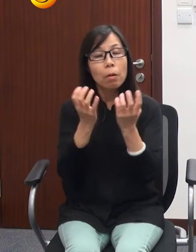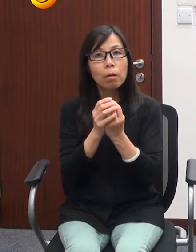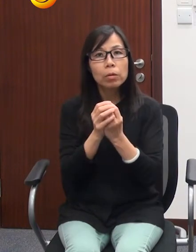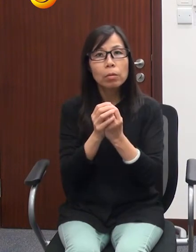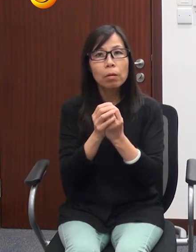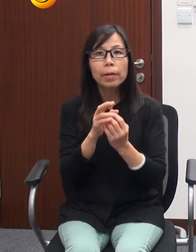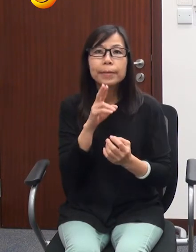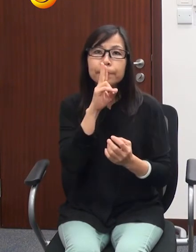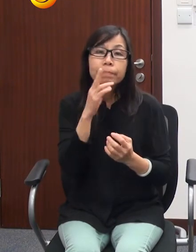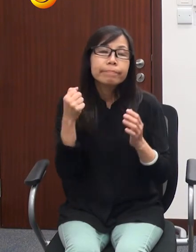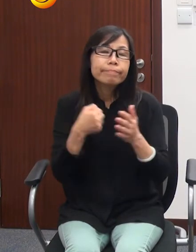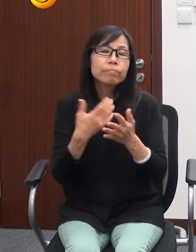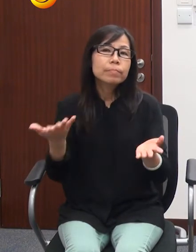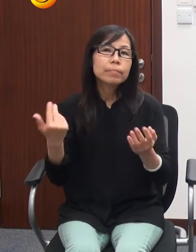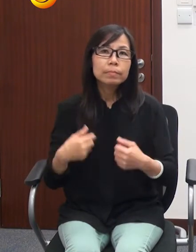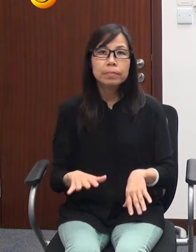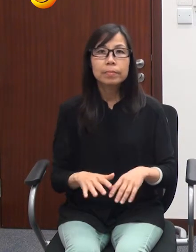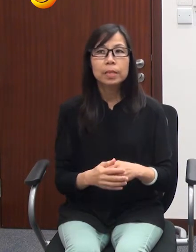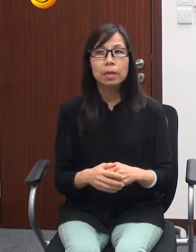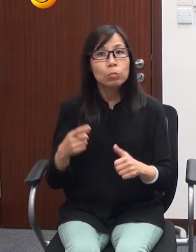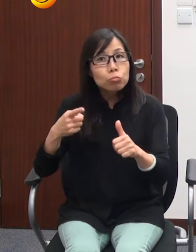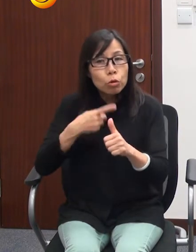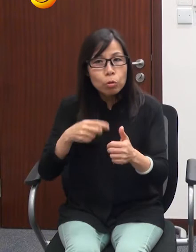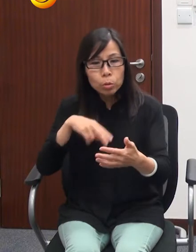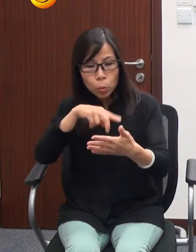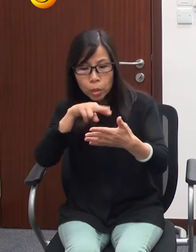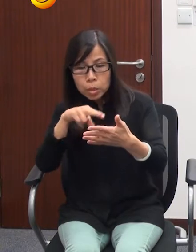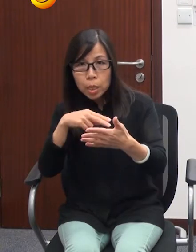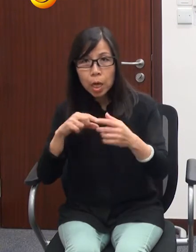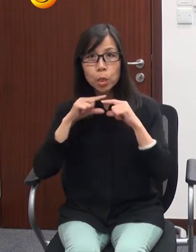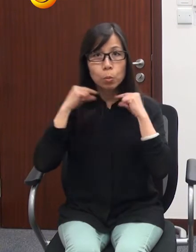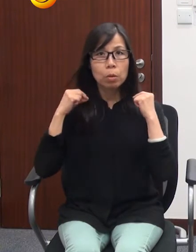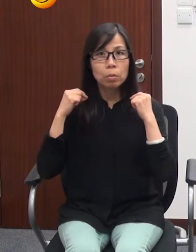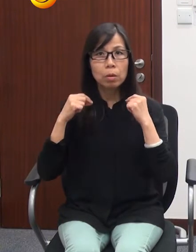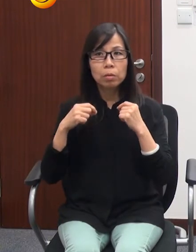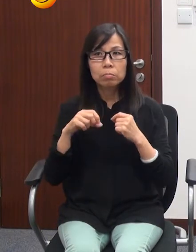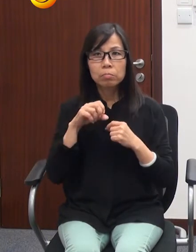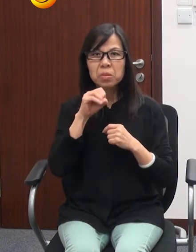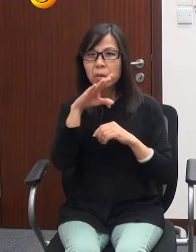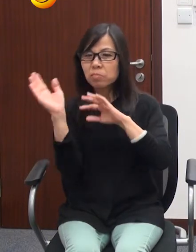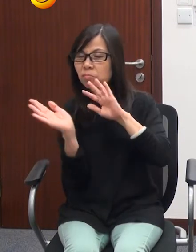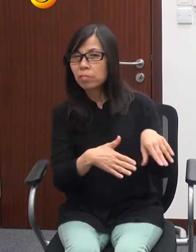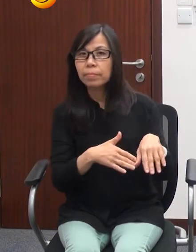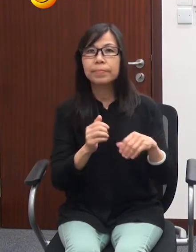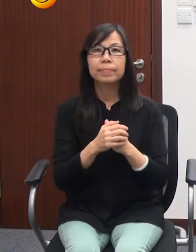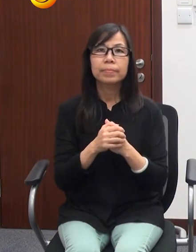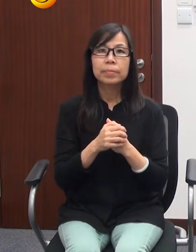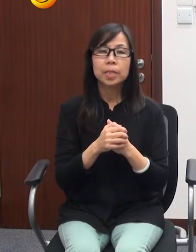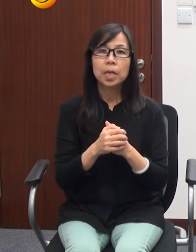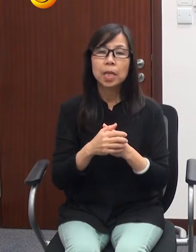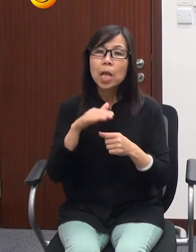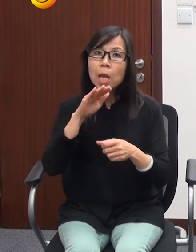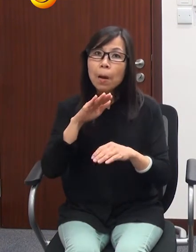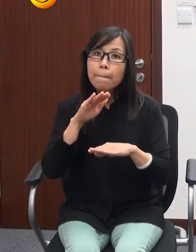提到即係 保皇黨初頭話要查煲胎，都話我哋多餘噶，係咪啊？ 咁啊，保皇黨就政治需